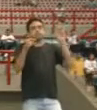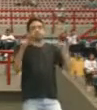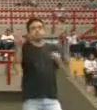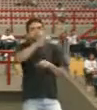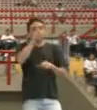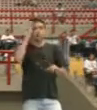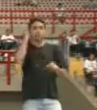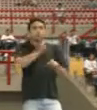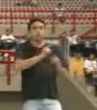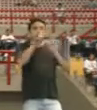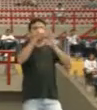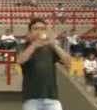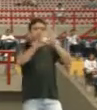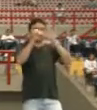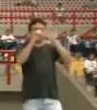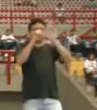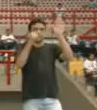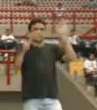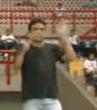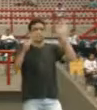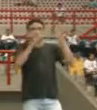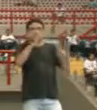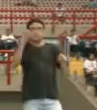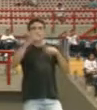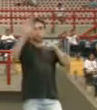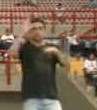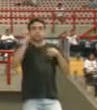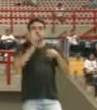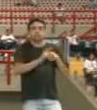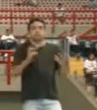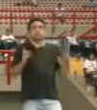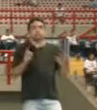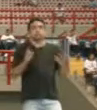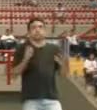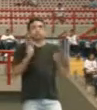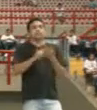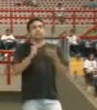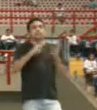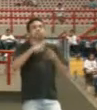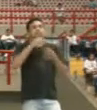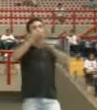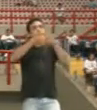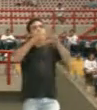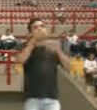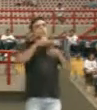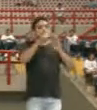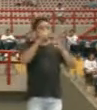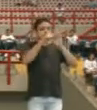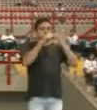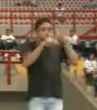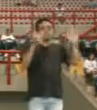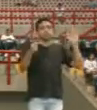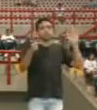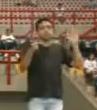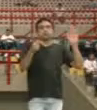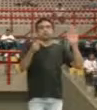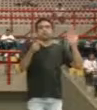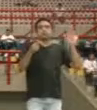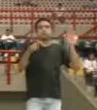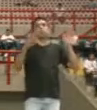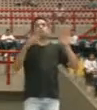7 linhas você tem condições de tirar acima de 500 pontos? Você tem argumentos suficientes em 7 linhas? Mas Diego,